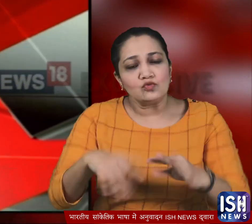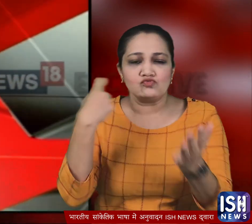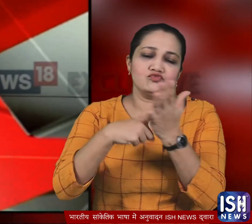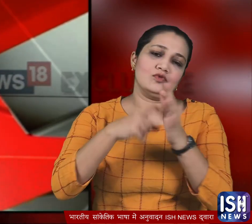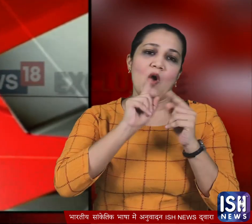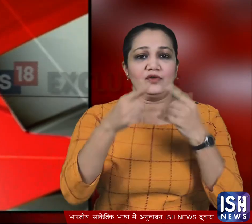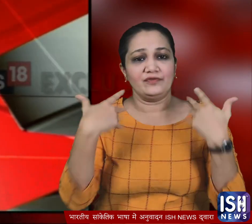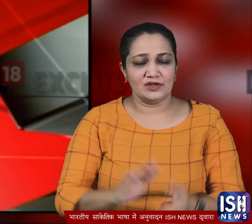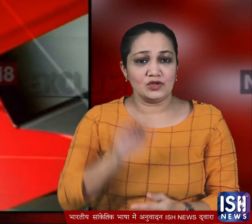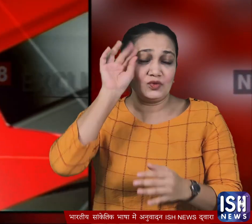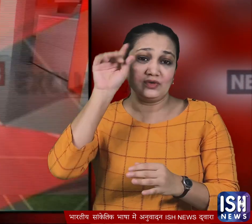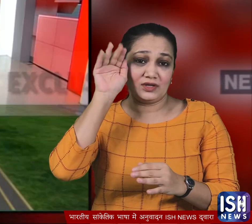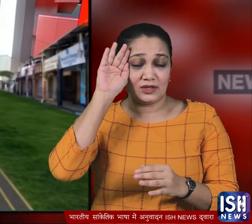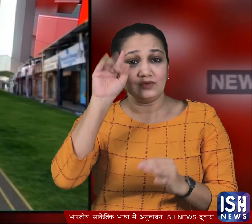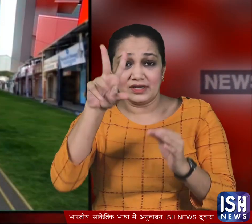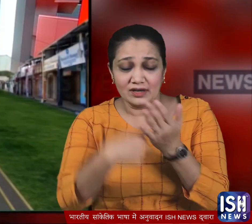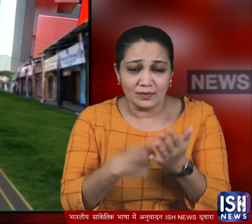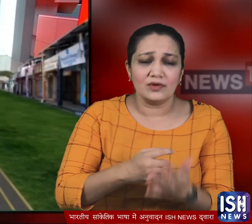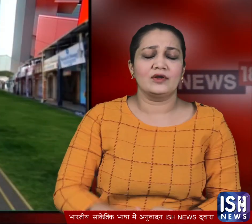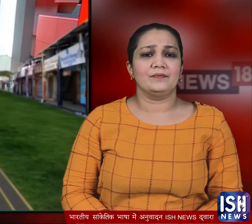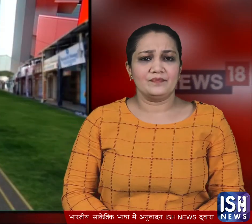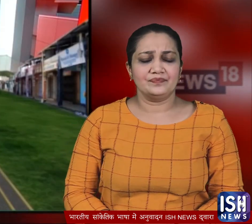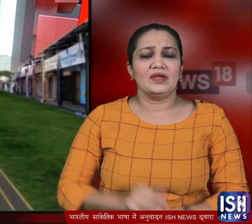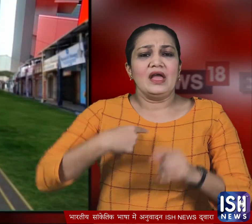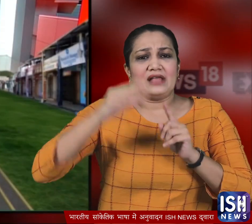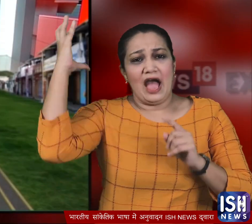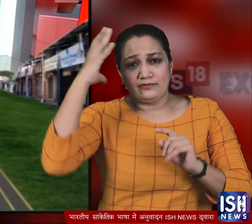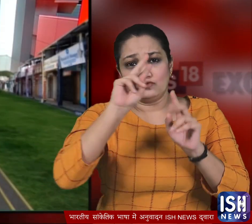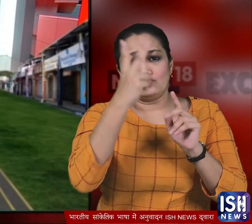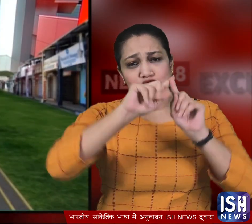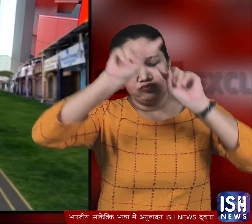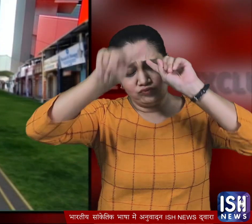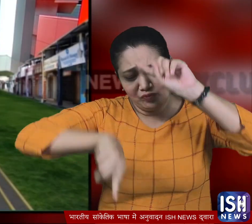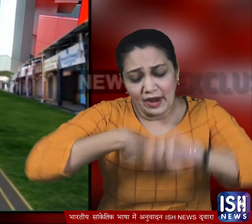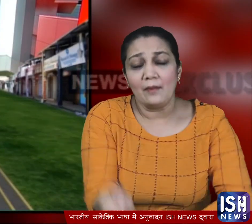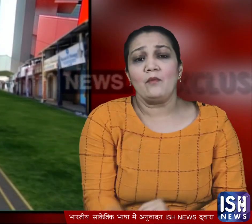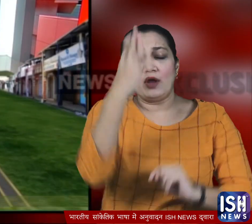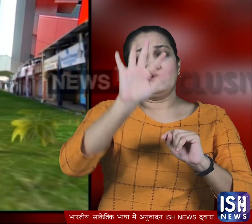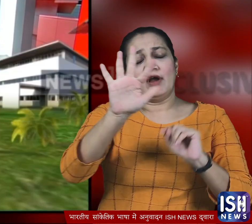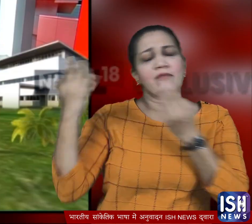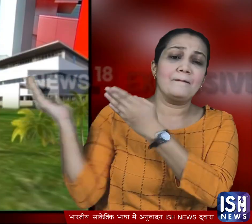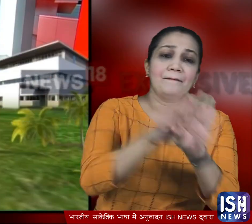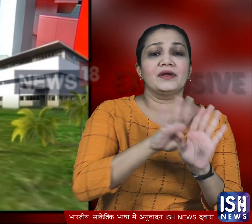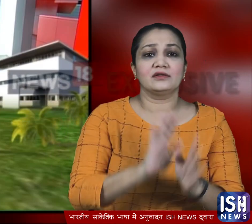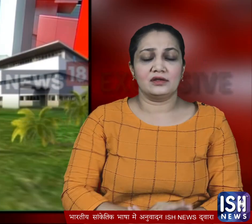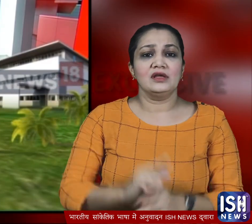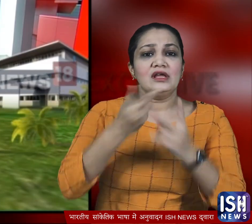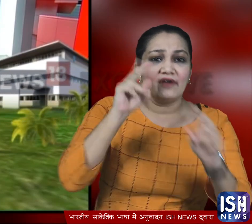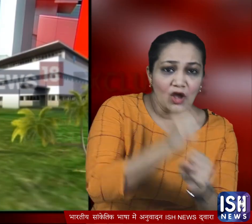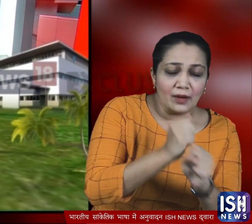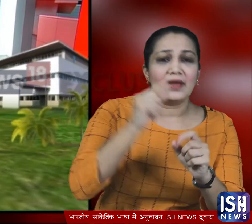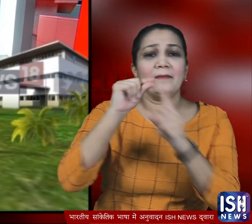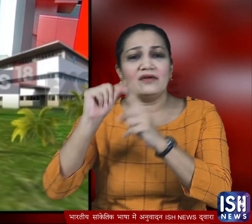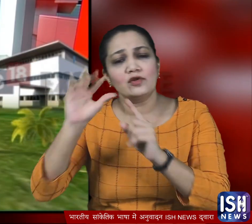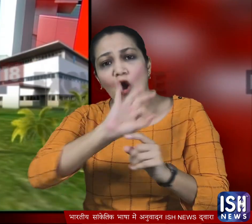गए। CNN न्यूज़ 18 की रिपोर्ट है कि राज्य में रोजाना दोपहर 2 बजे से सुबह 5 बजे तक लॉकडाउन लागू रहेगा। इस दौरान सभी सरकारी